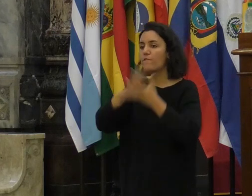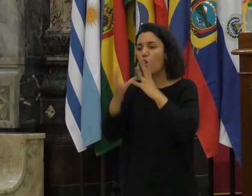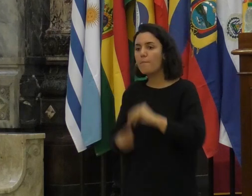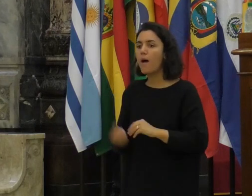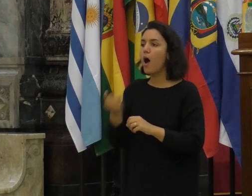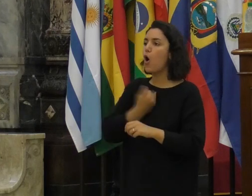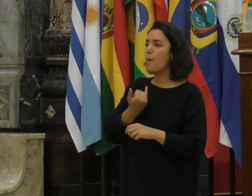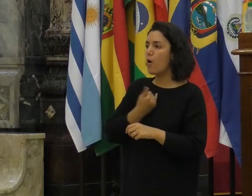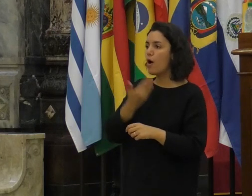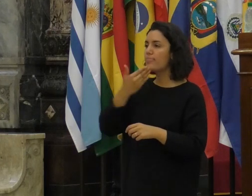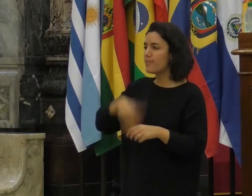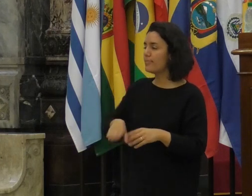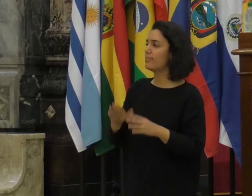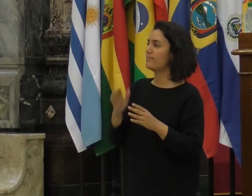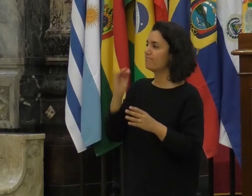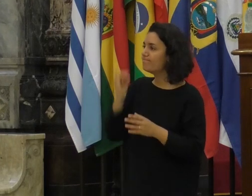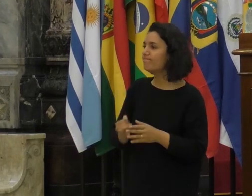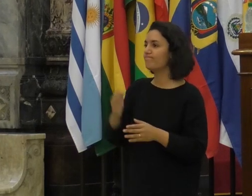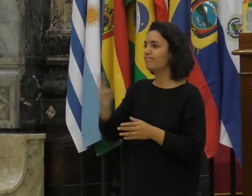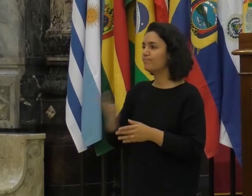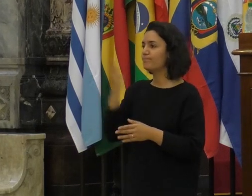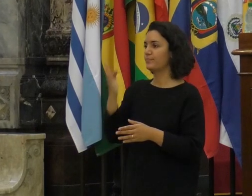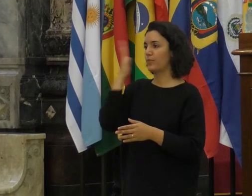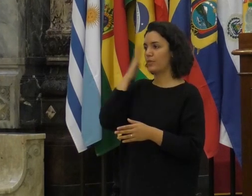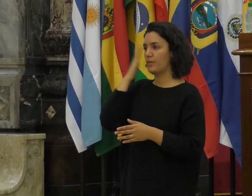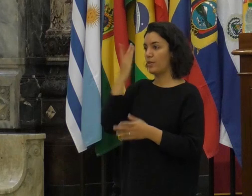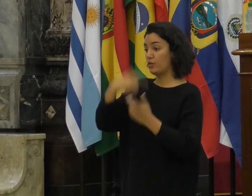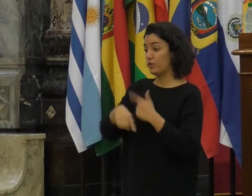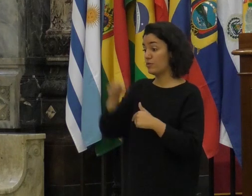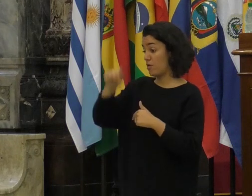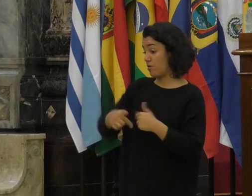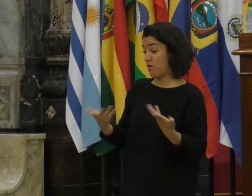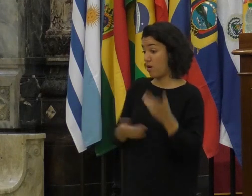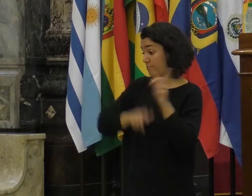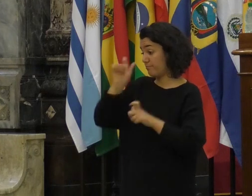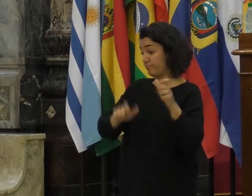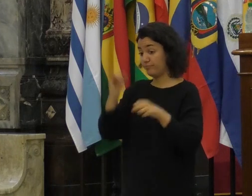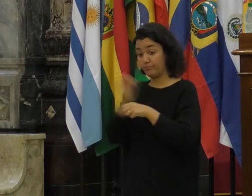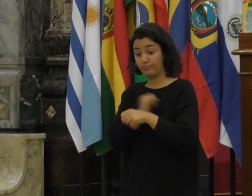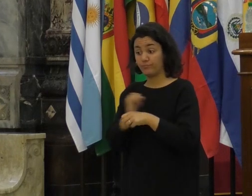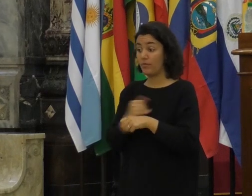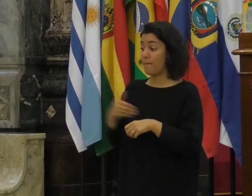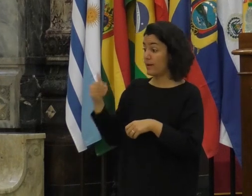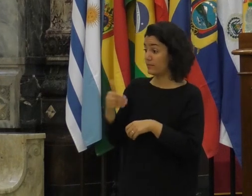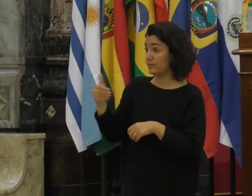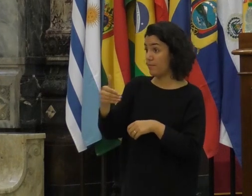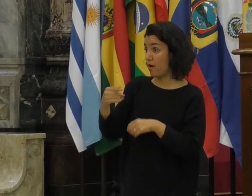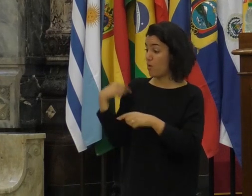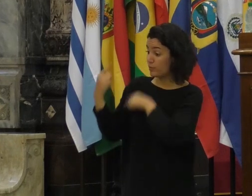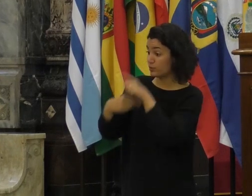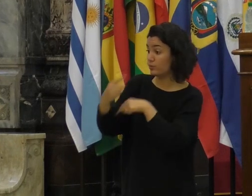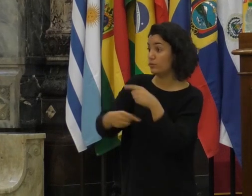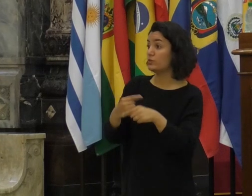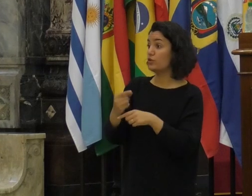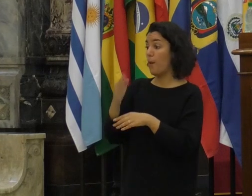el conocimiento, lo que resulta útil a las instituciones, grupos y personas que participamos en el proceso de